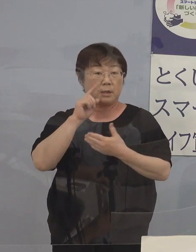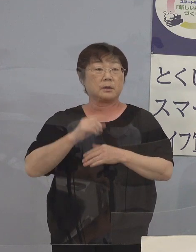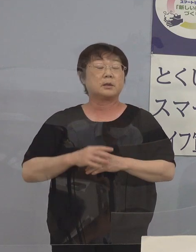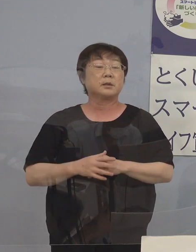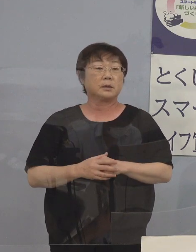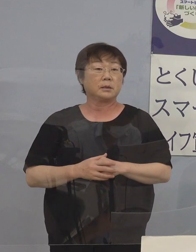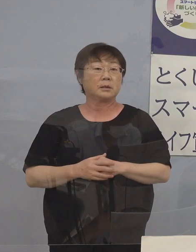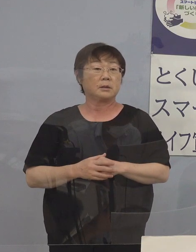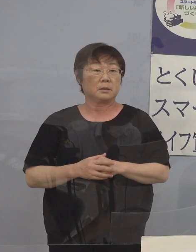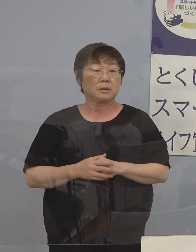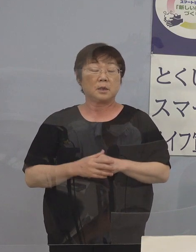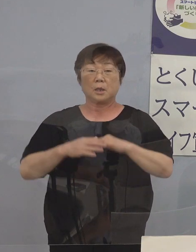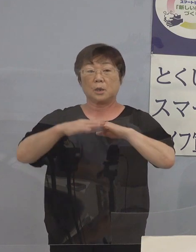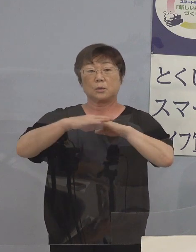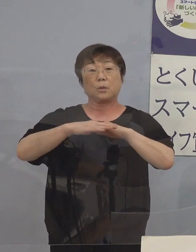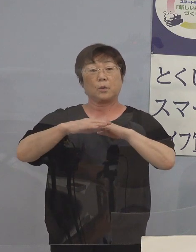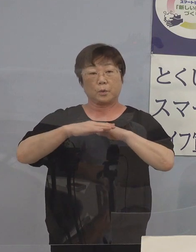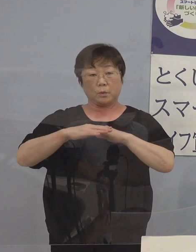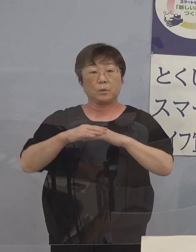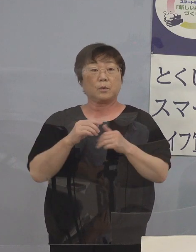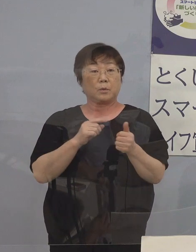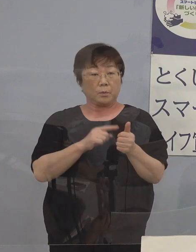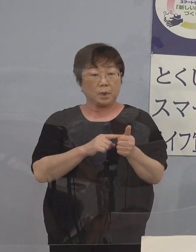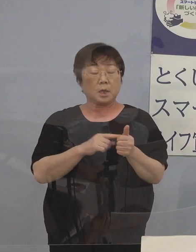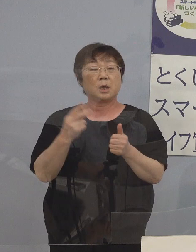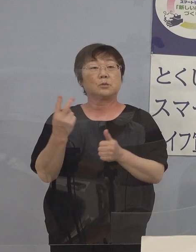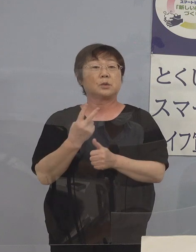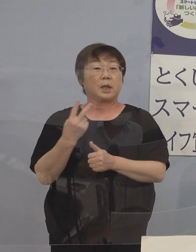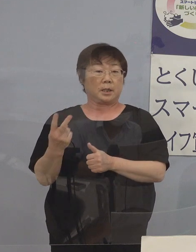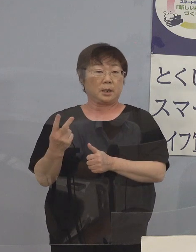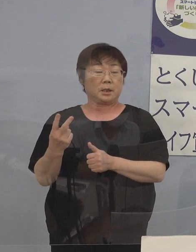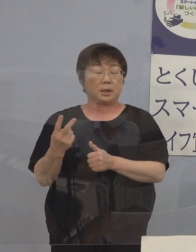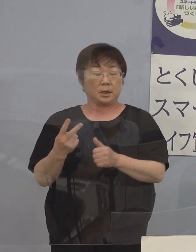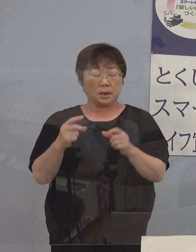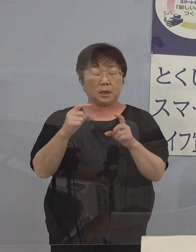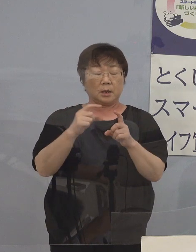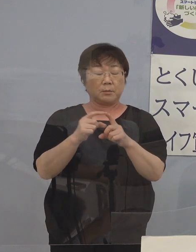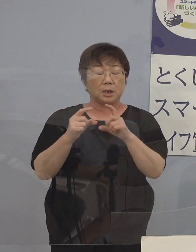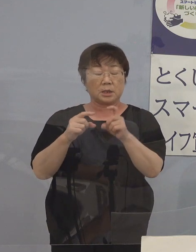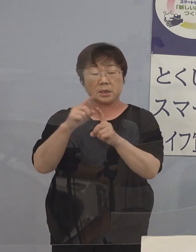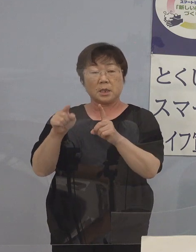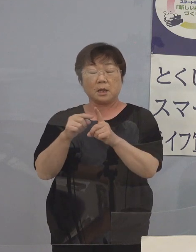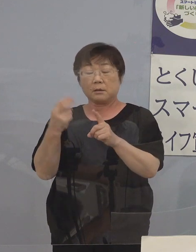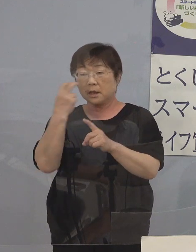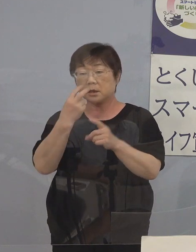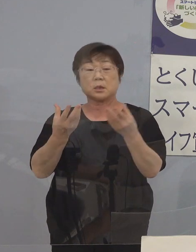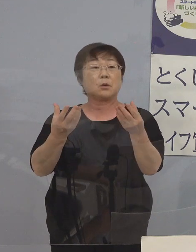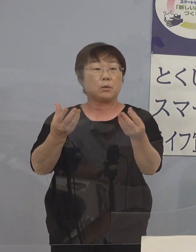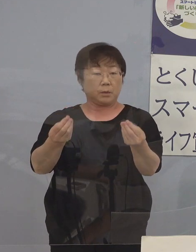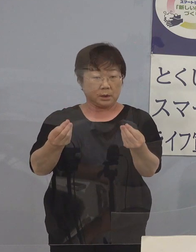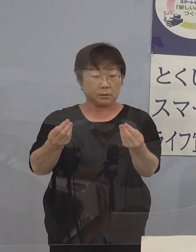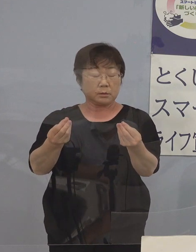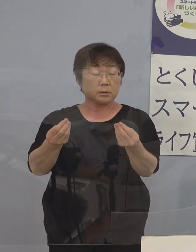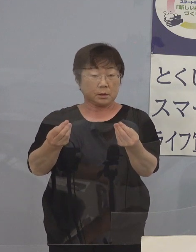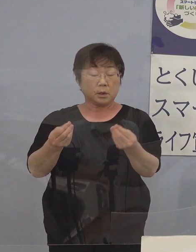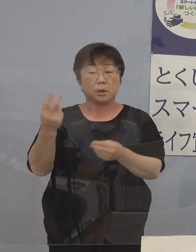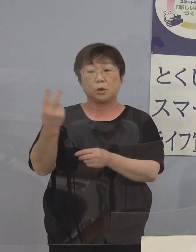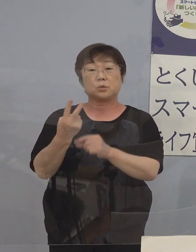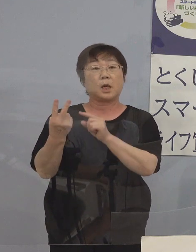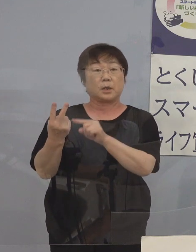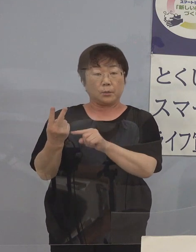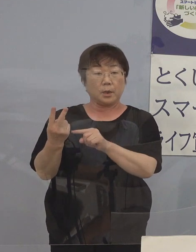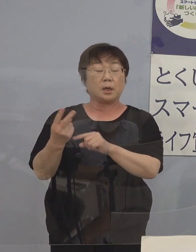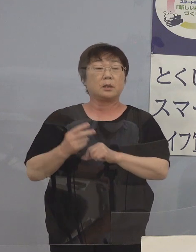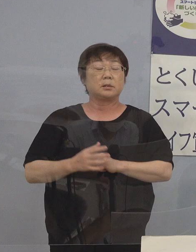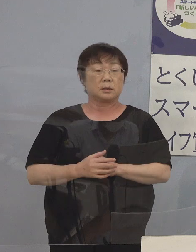は同僚の方さらにお二人 PCR 検査がすでに済んでおりまして、このお二人